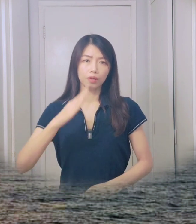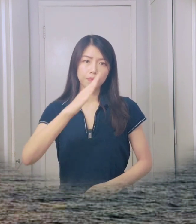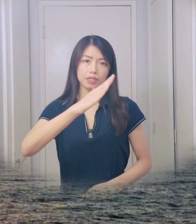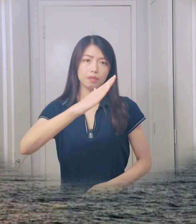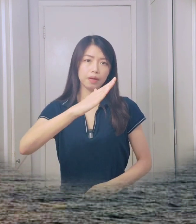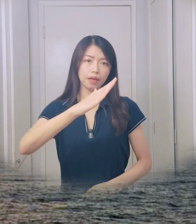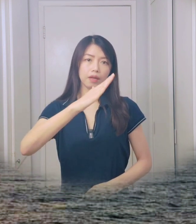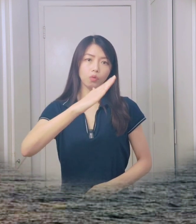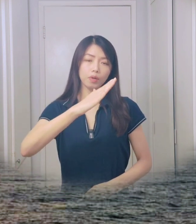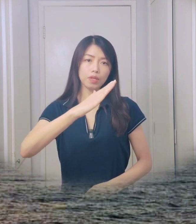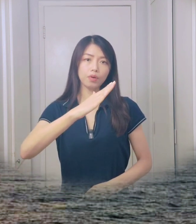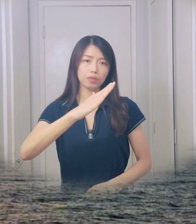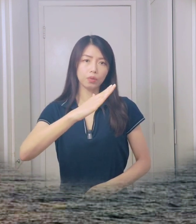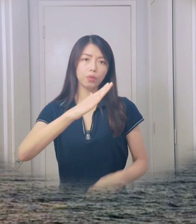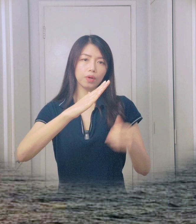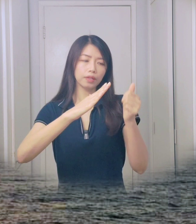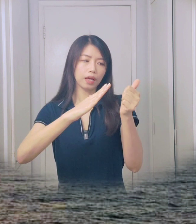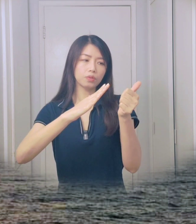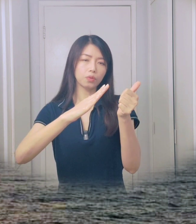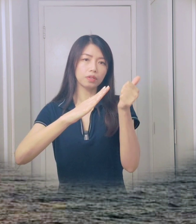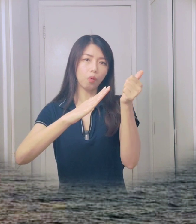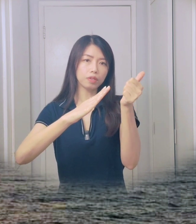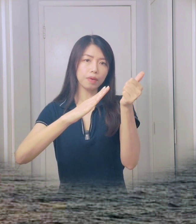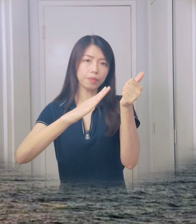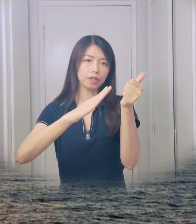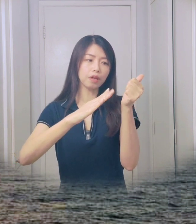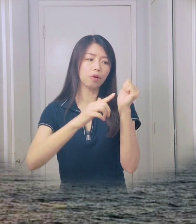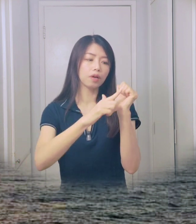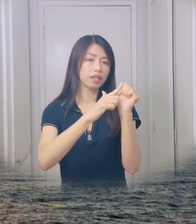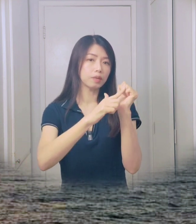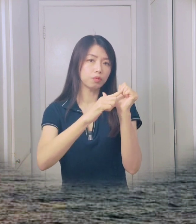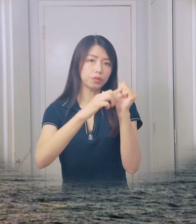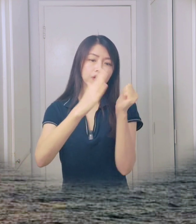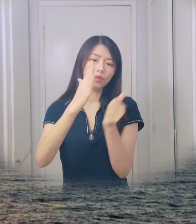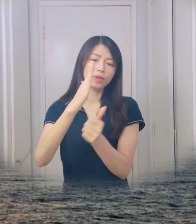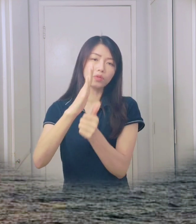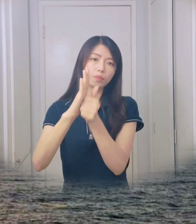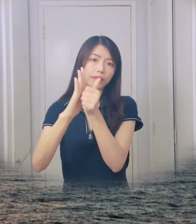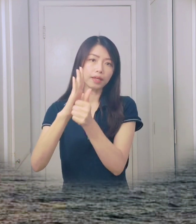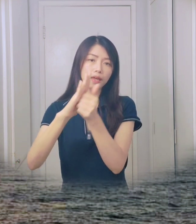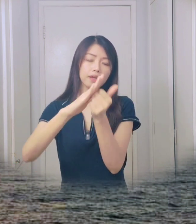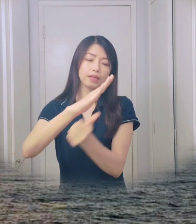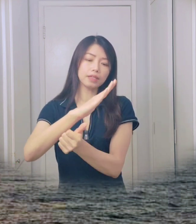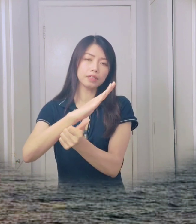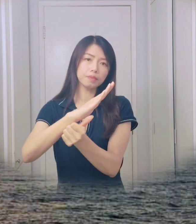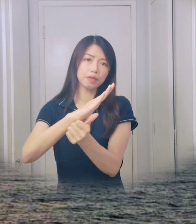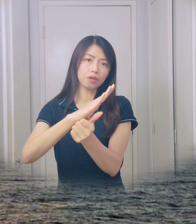왼손은 이렇게 비스듬하게 똑바로 세워주시고 다른 손은 엄지만 펴셔서 이 부분을 왼손